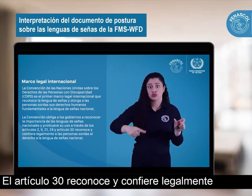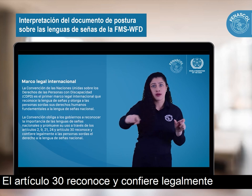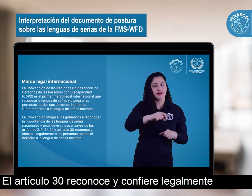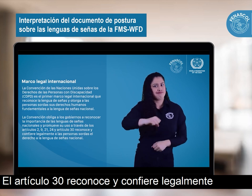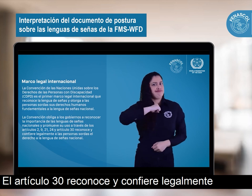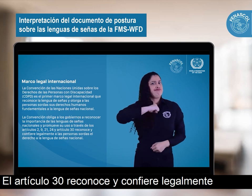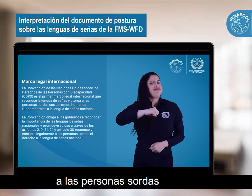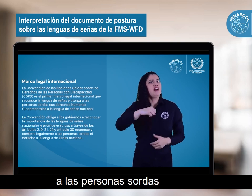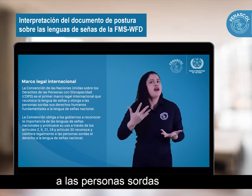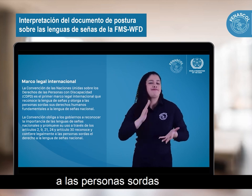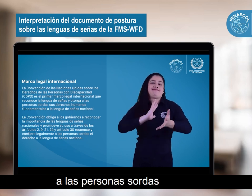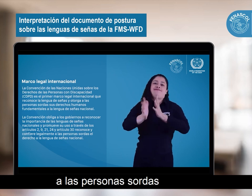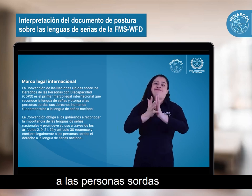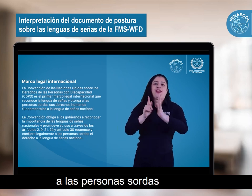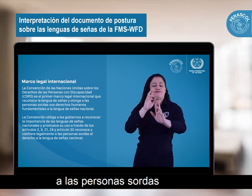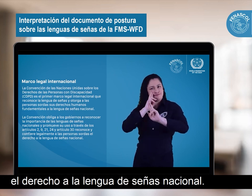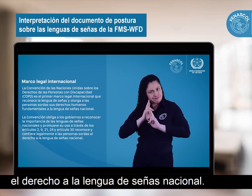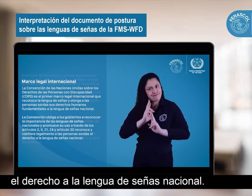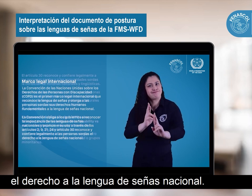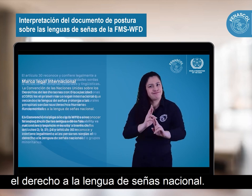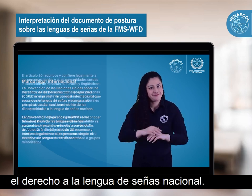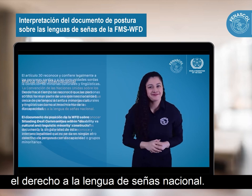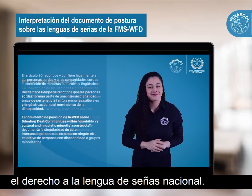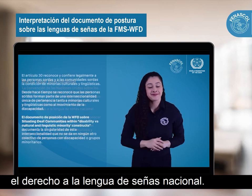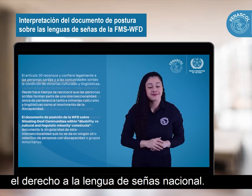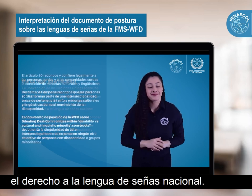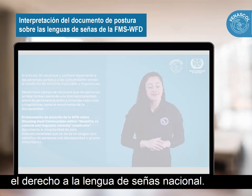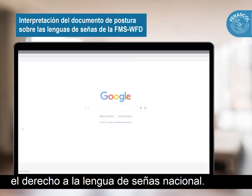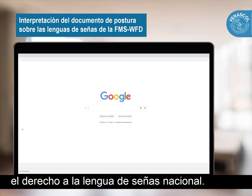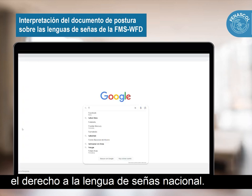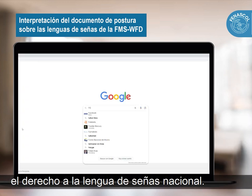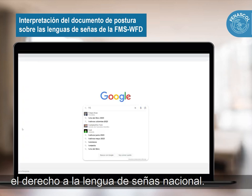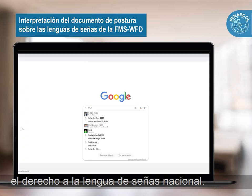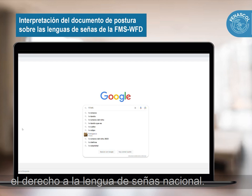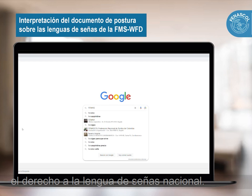legalmente a las personas sordas el derecho a la lengua de señas nacional.